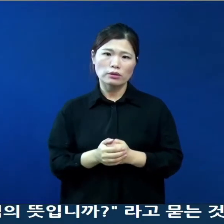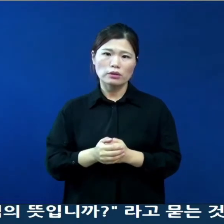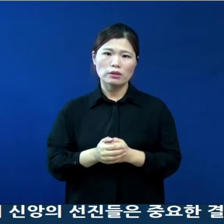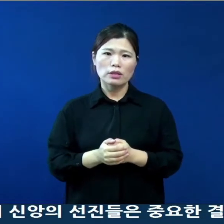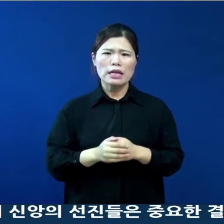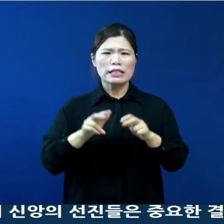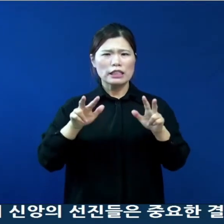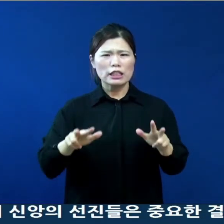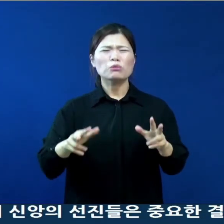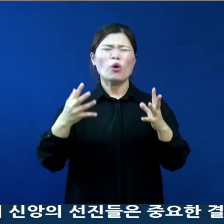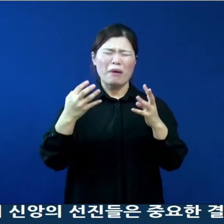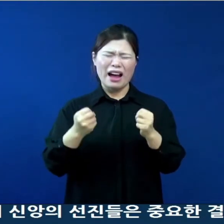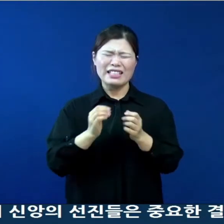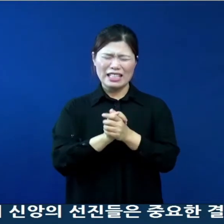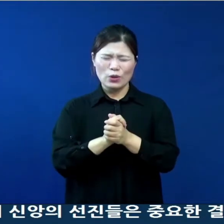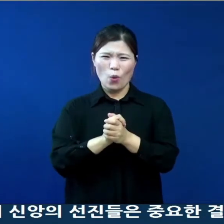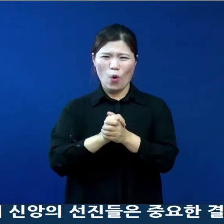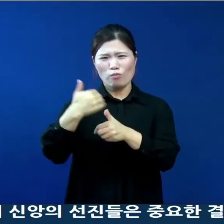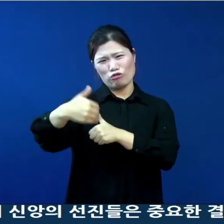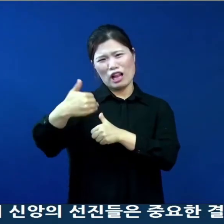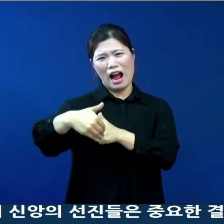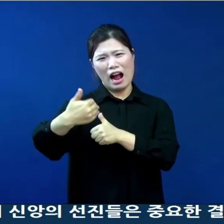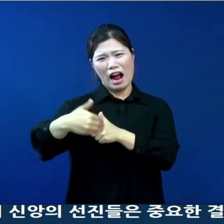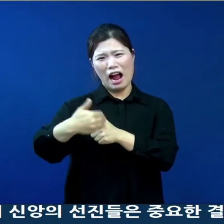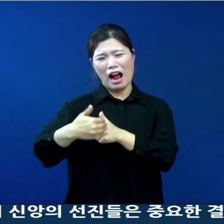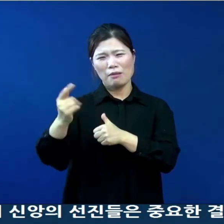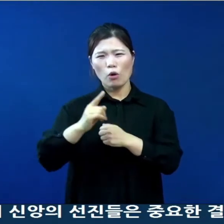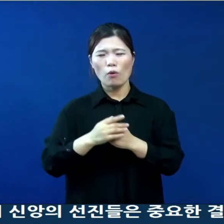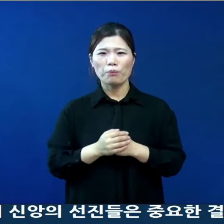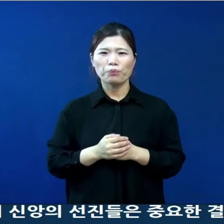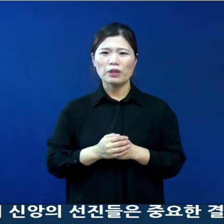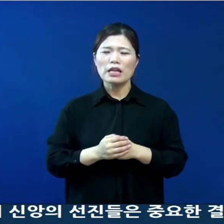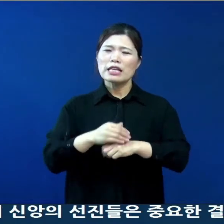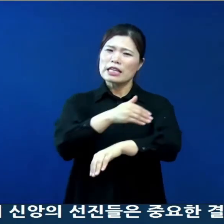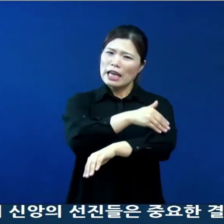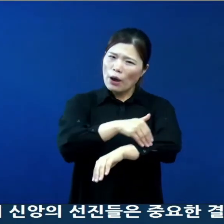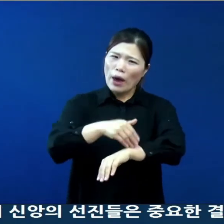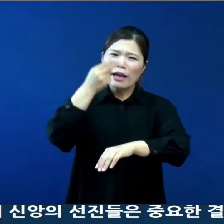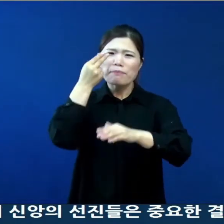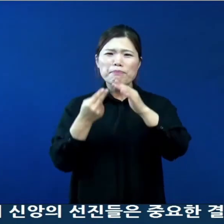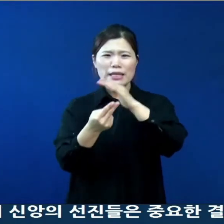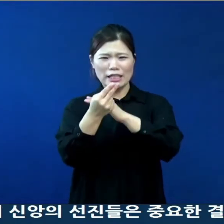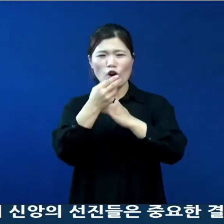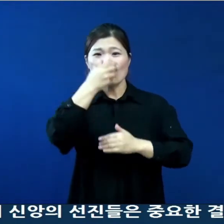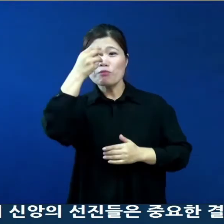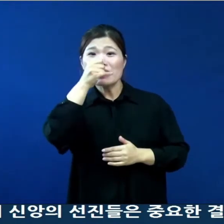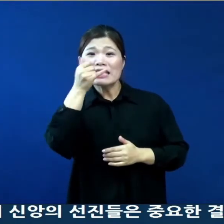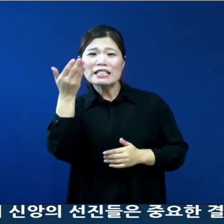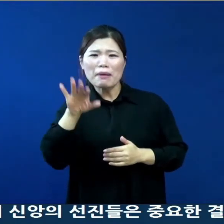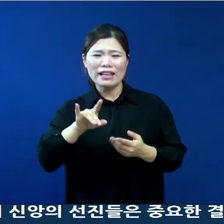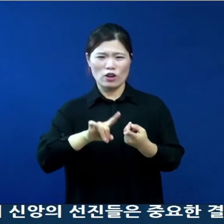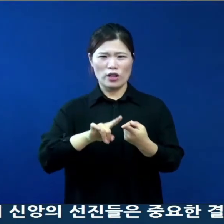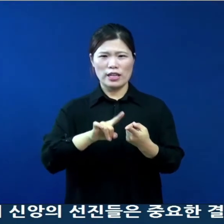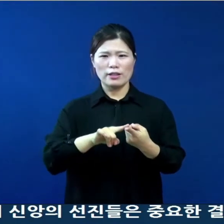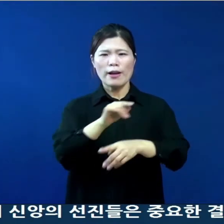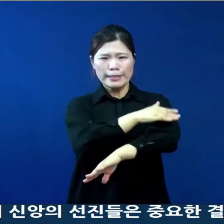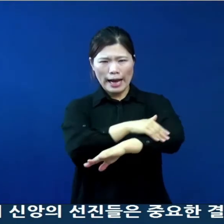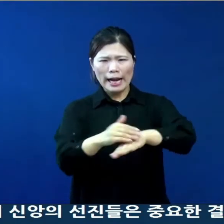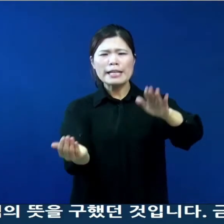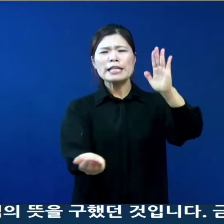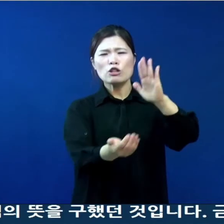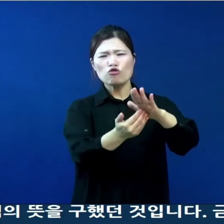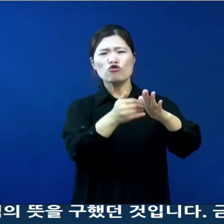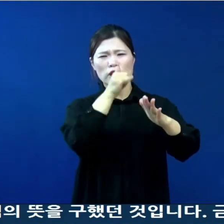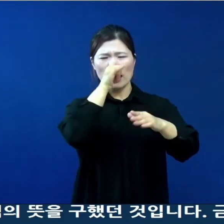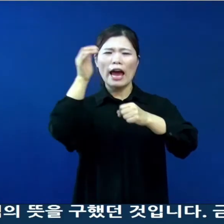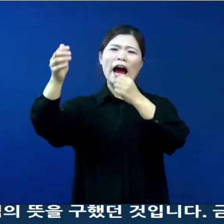기도 제목을 부탁을 받습니다. 제가 어떤 계획과 비전과 꿈을 세웠습니다. 이거 잘 이룰 수 있도록 하나님께서